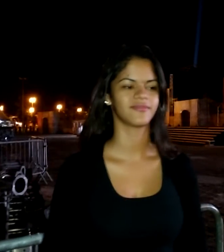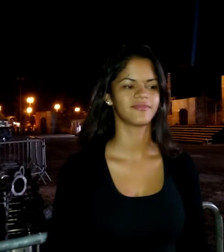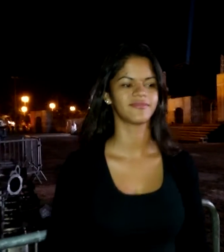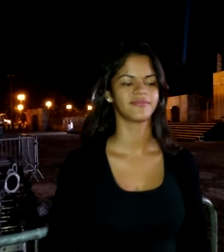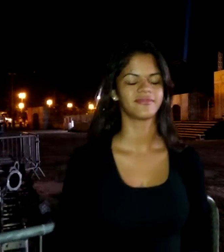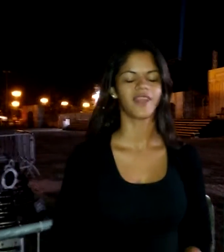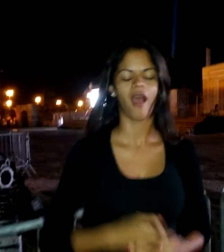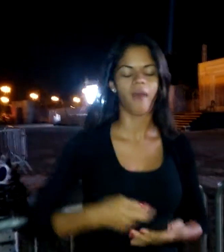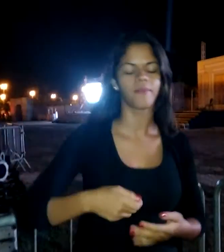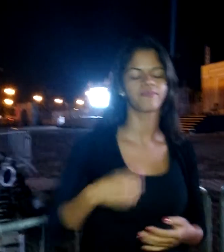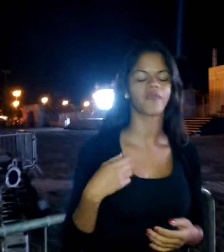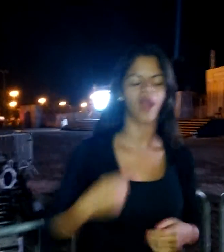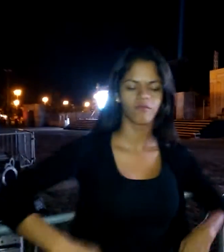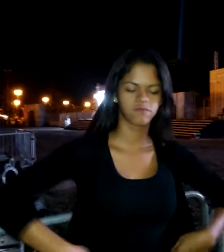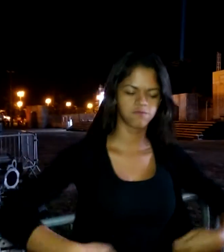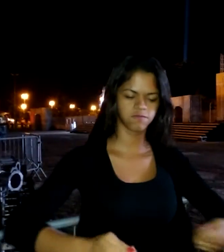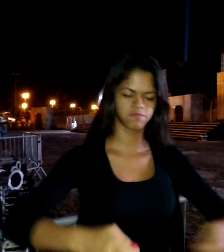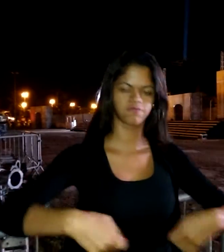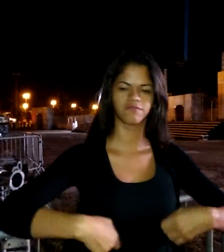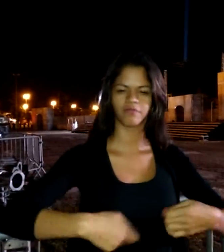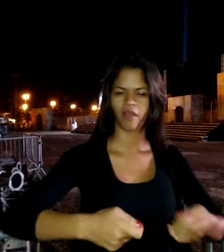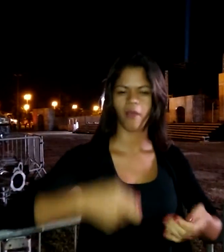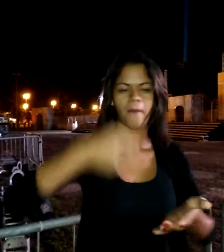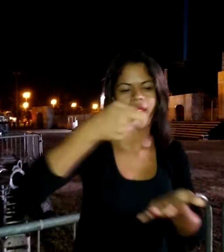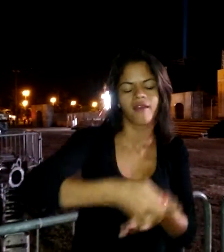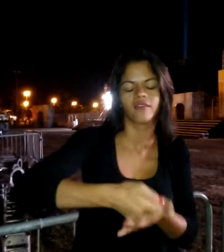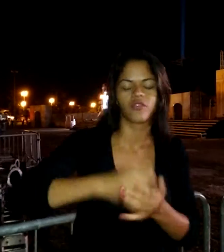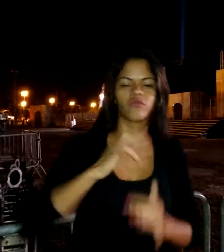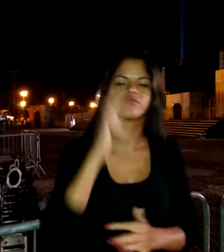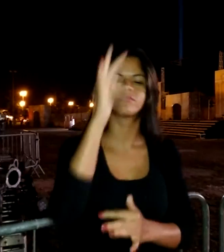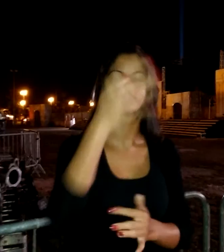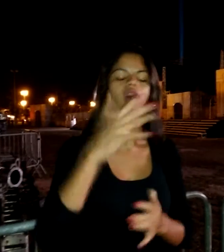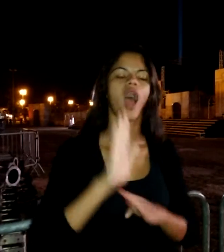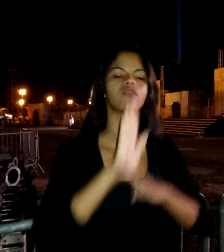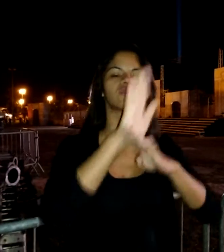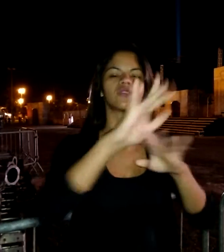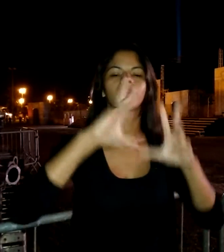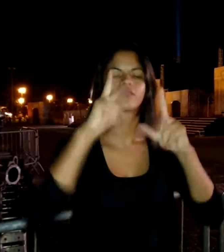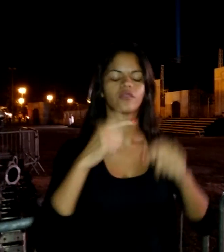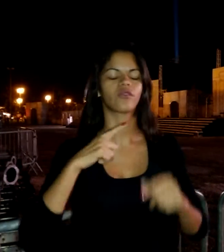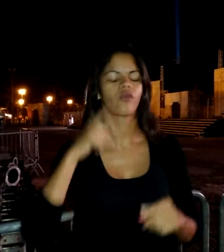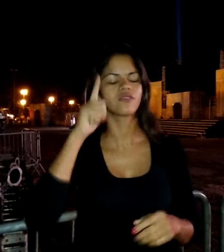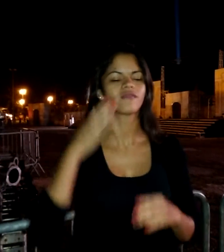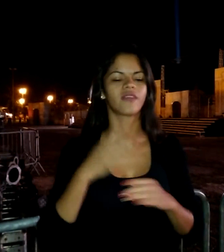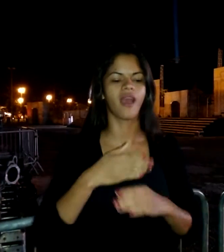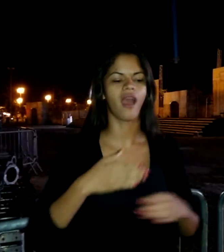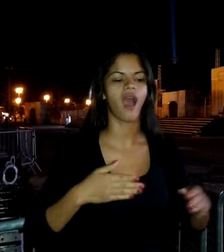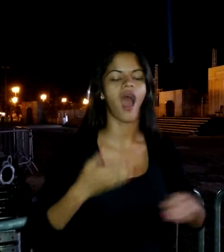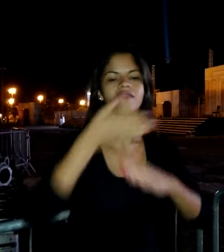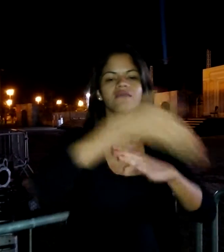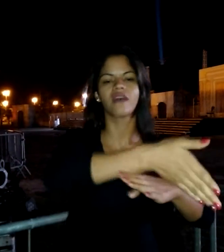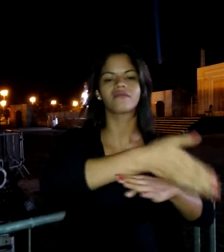Investimos no futuro, possibilitando que todos possam ter acesso à educação e trabalho.